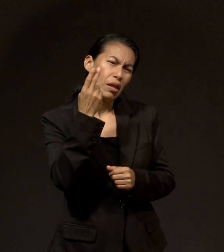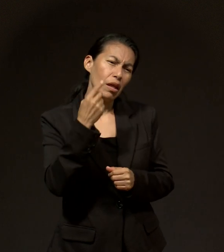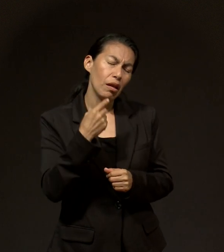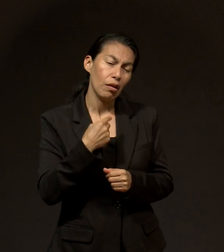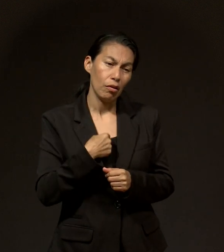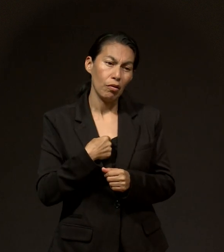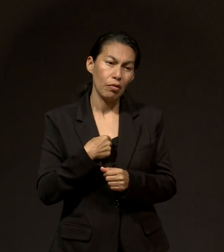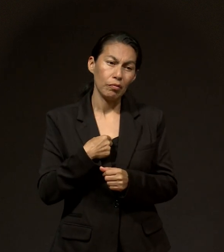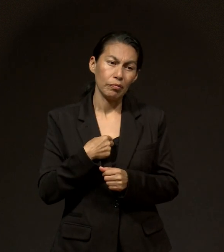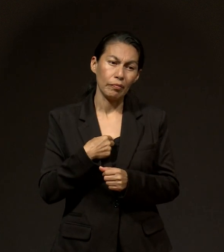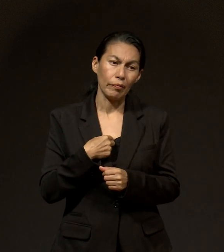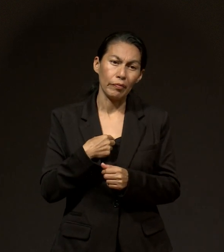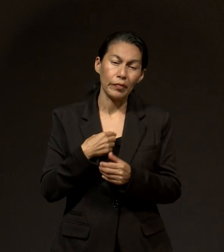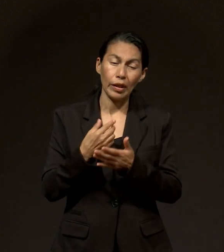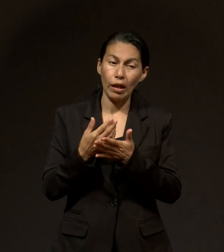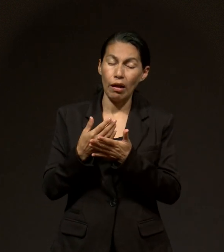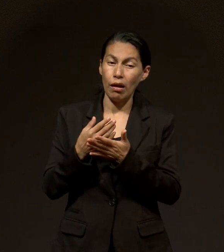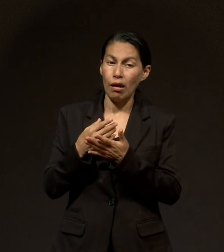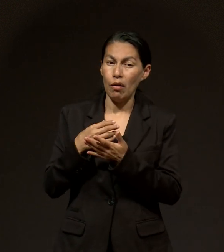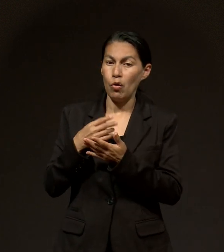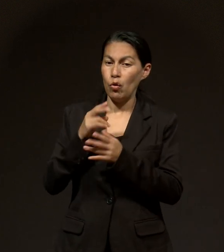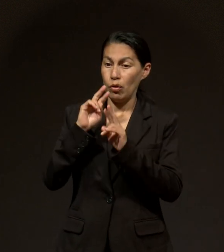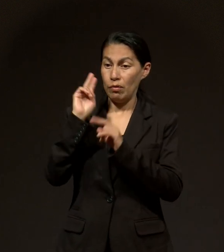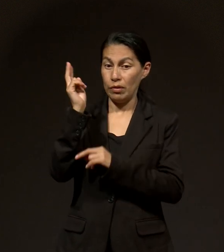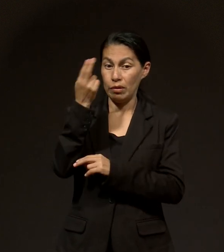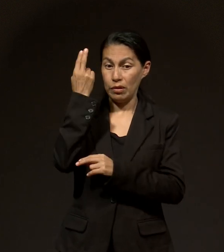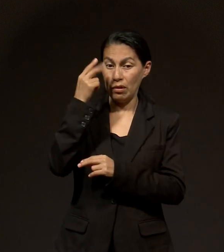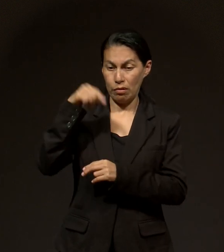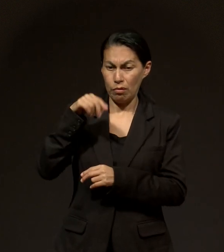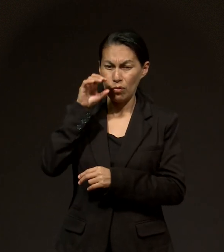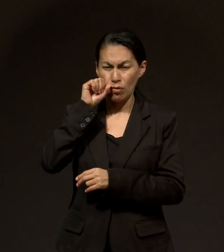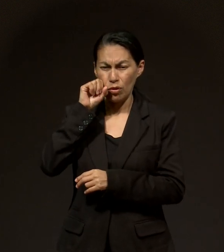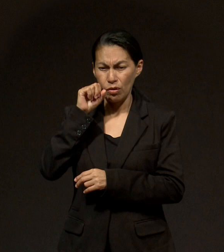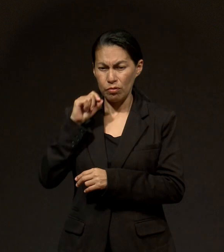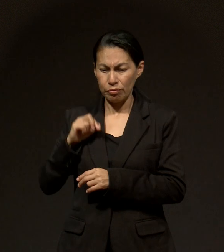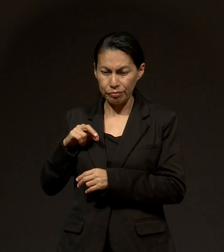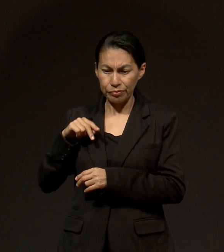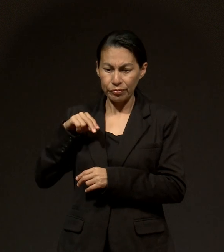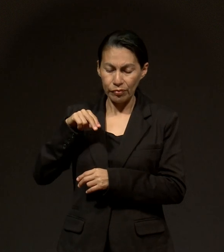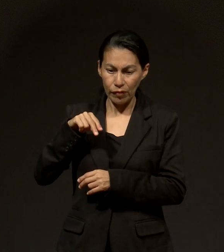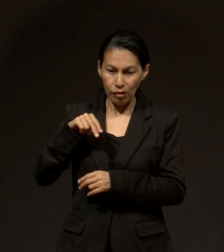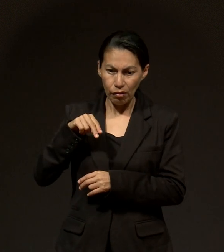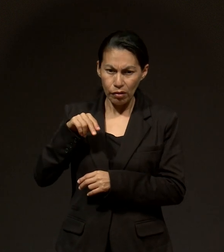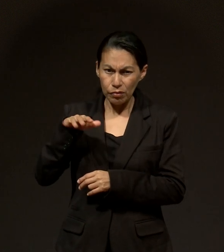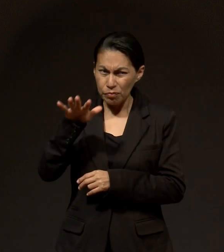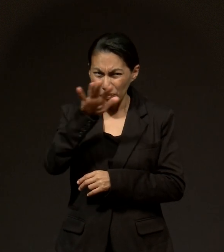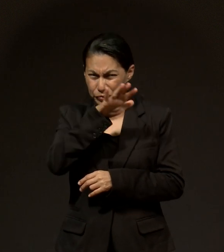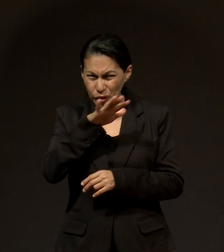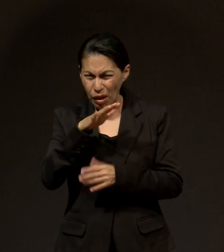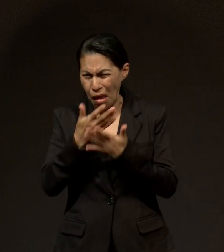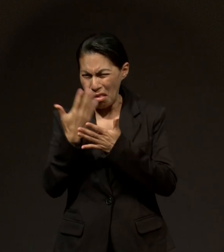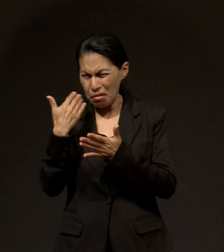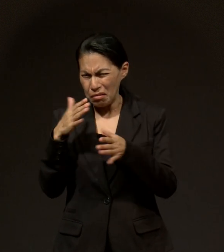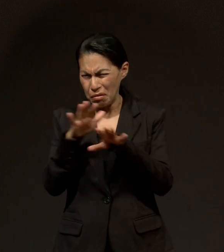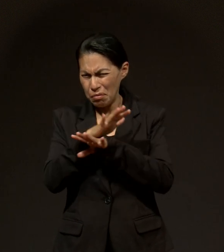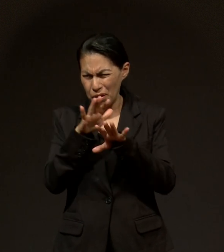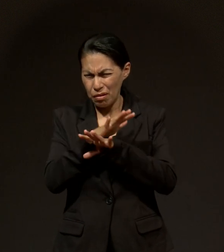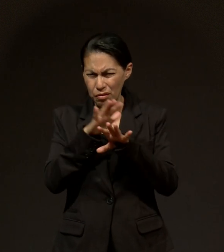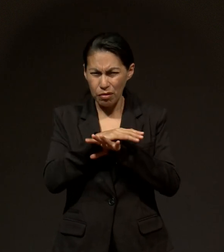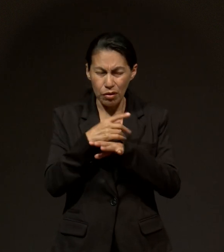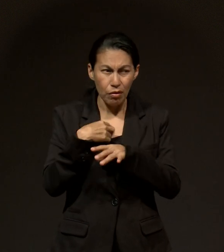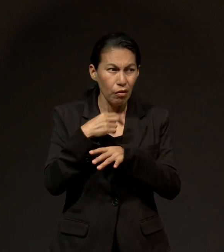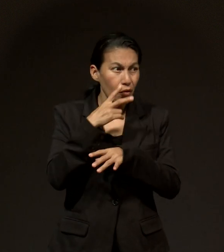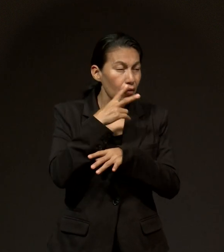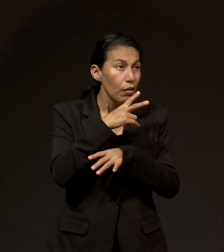entro a la universidad, pues antes estaba un poquito más cambiada. No tenía algunos edificios como lo tiene ahora. Y